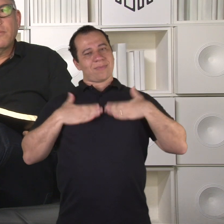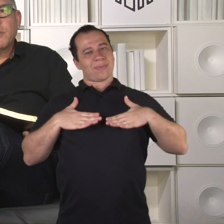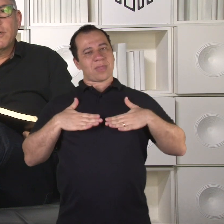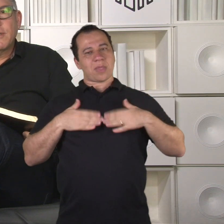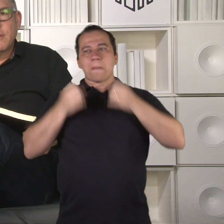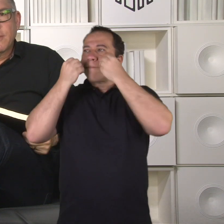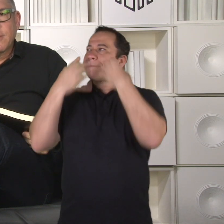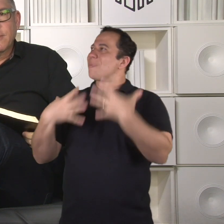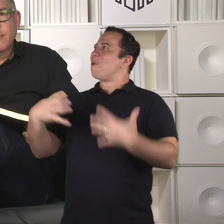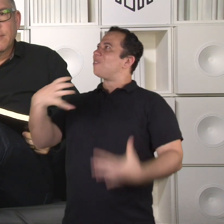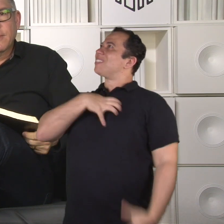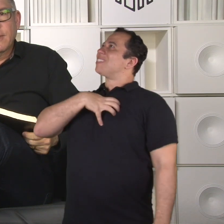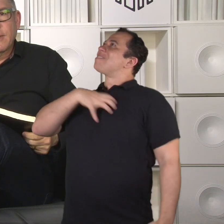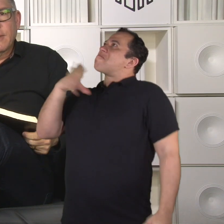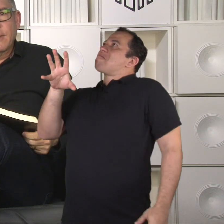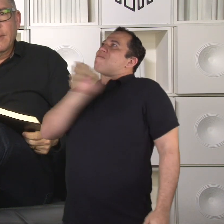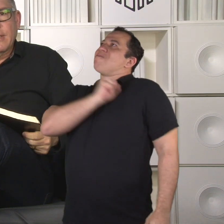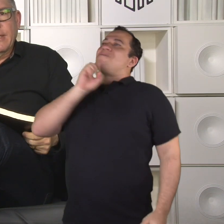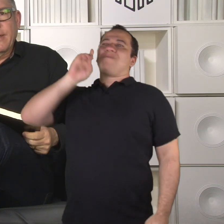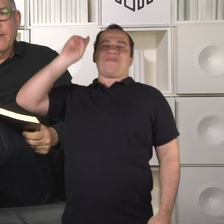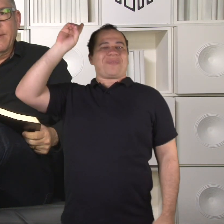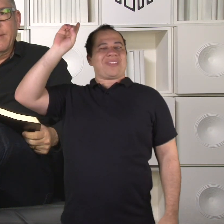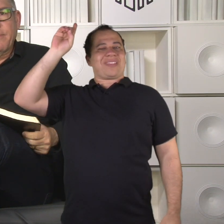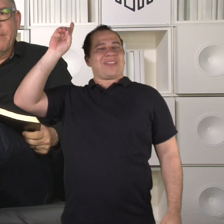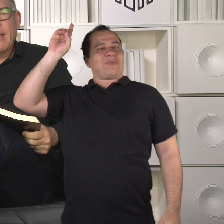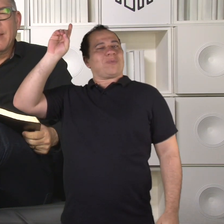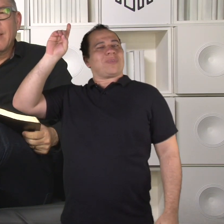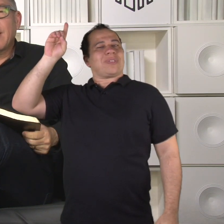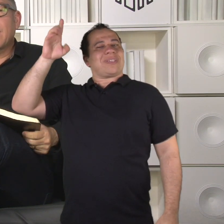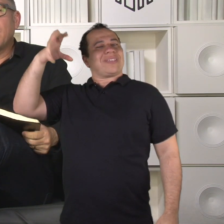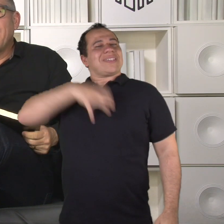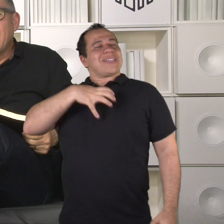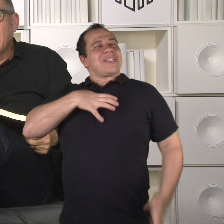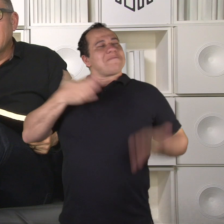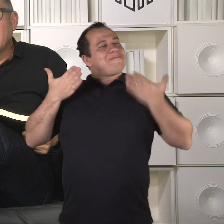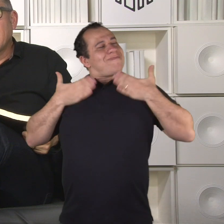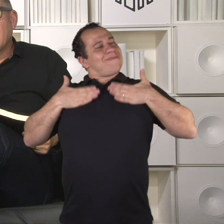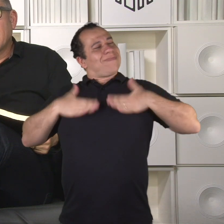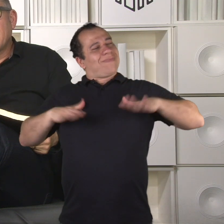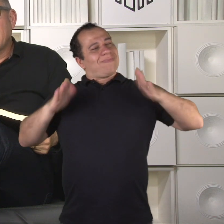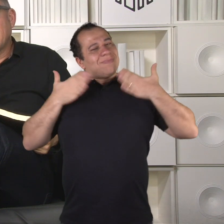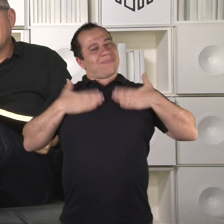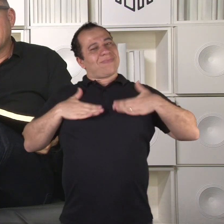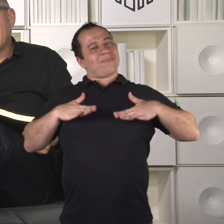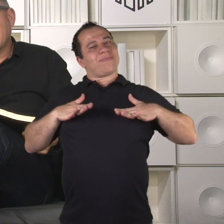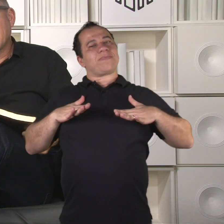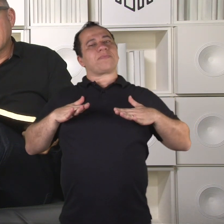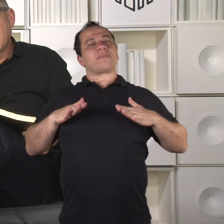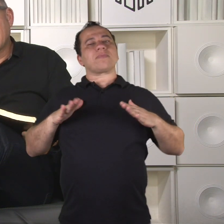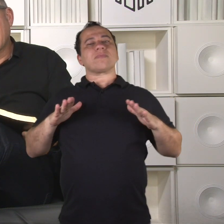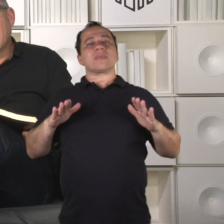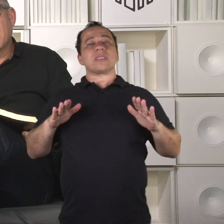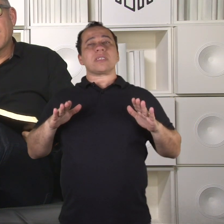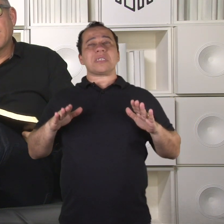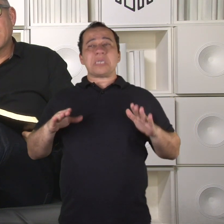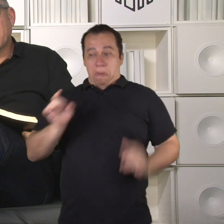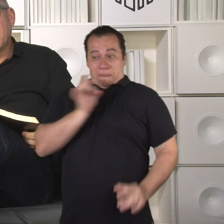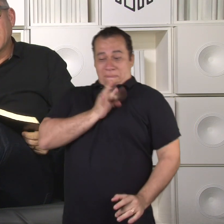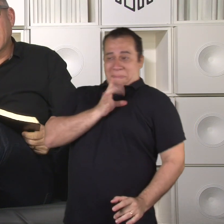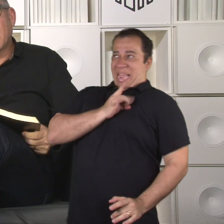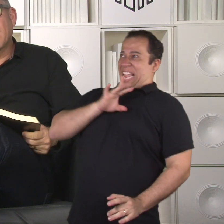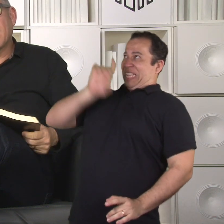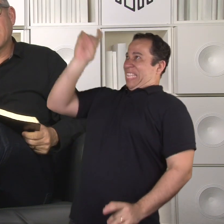descansar no amor de Deus e perder o medo de que Deus vai nos rejeitar,